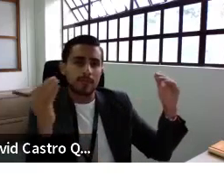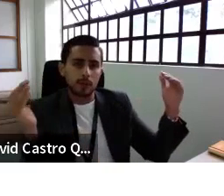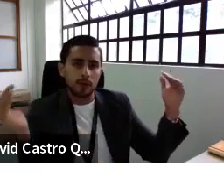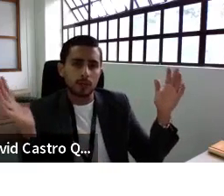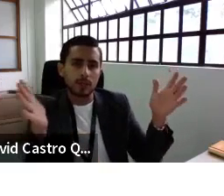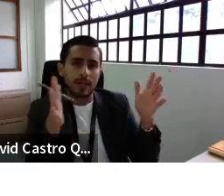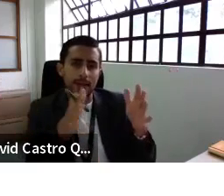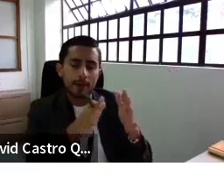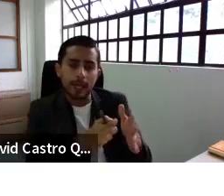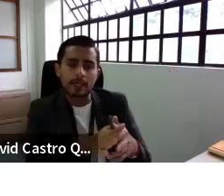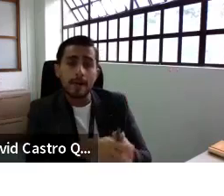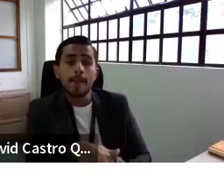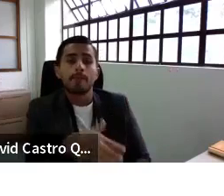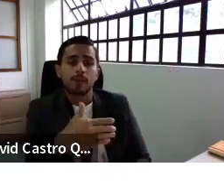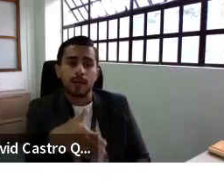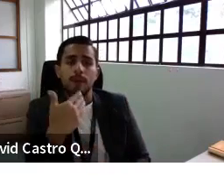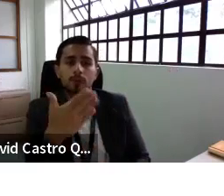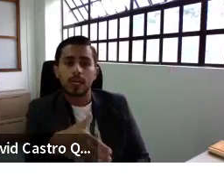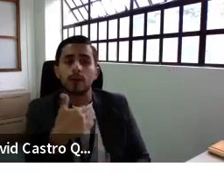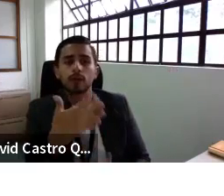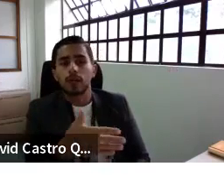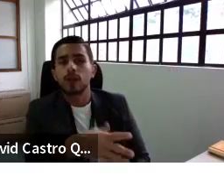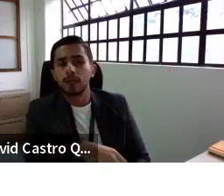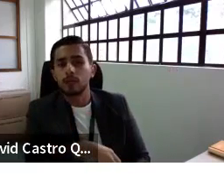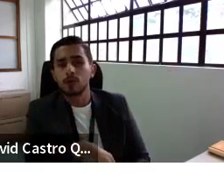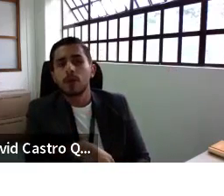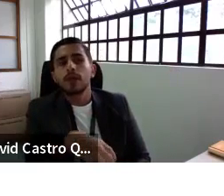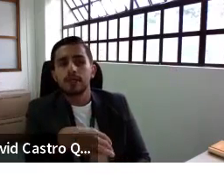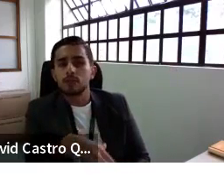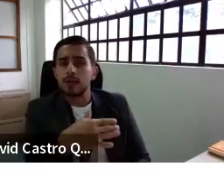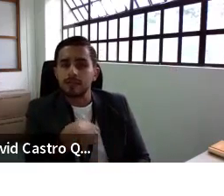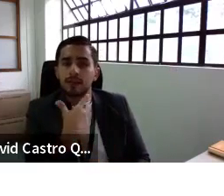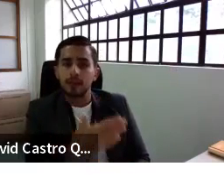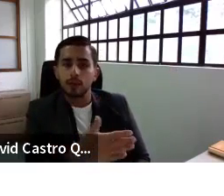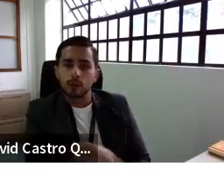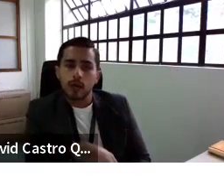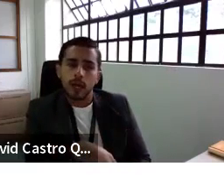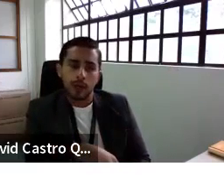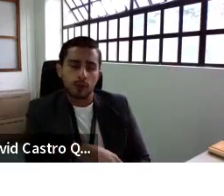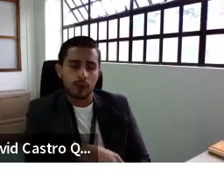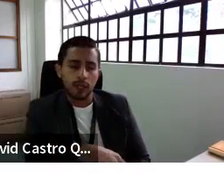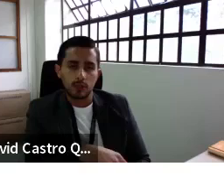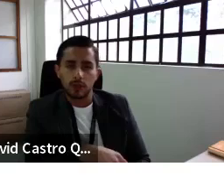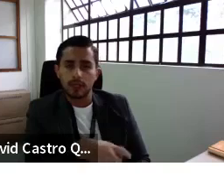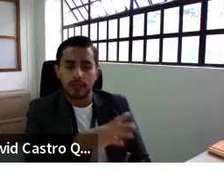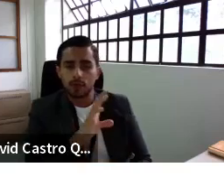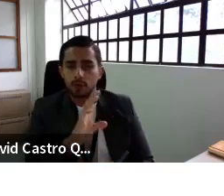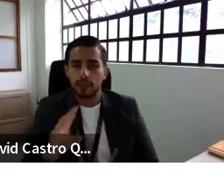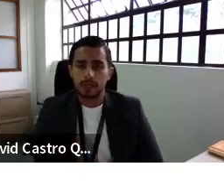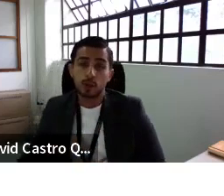vayamos reduciendo esa brecha más vamos a ir encontrando caminos insisto más efectivos en la consolidación y el desarrollo pues de esas